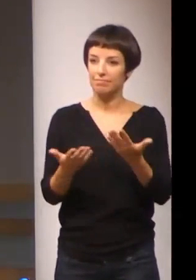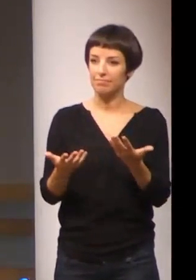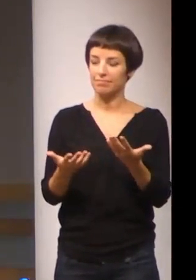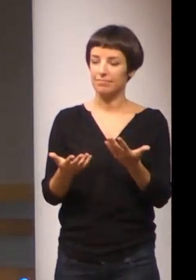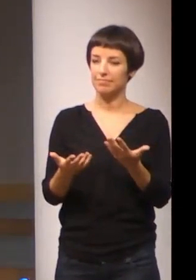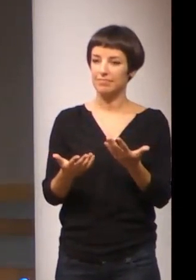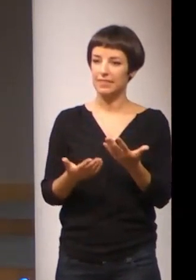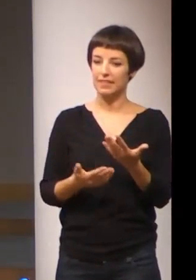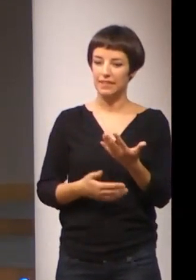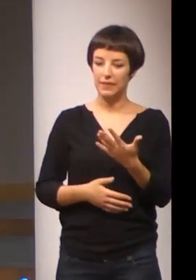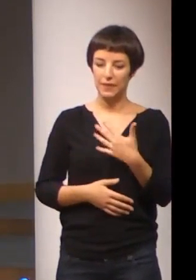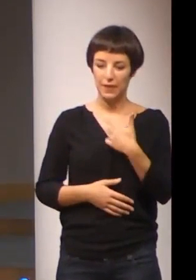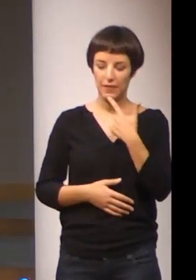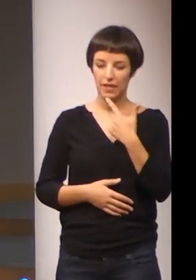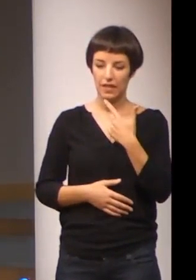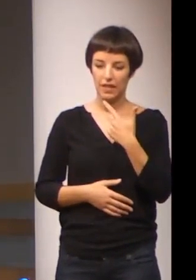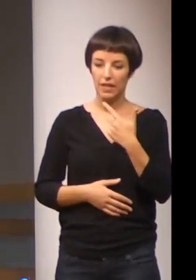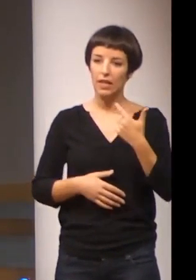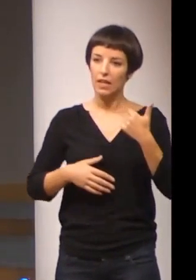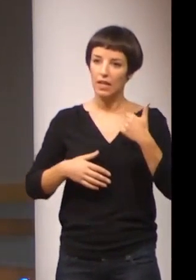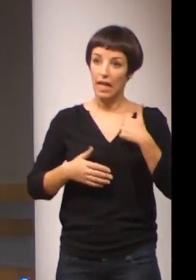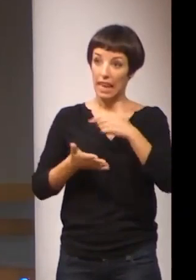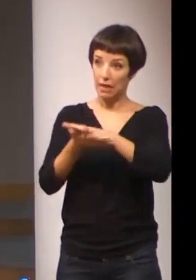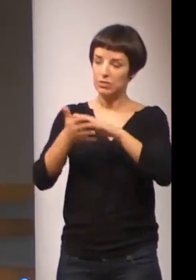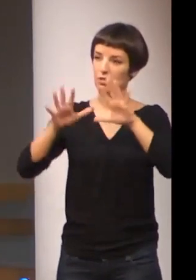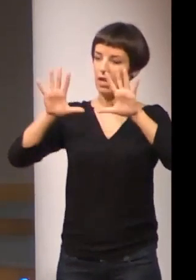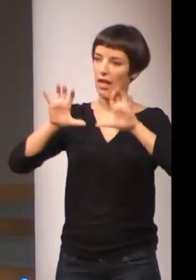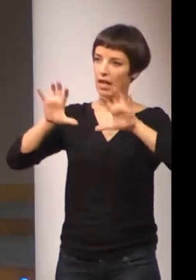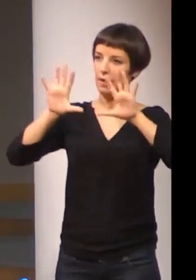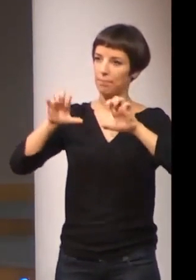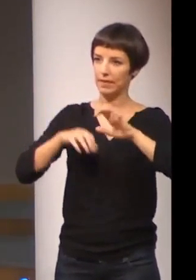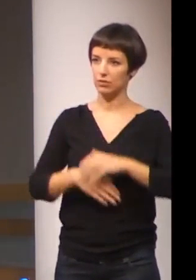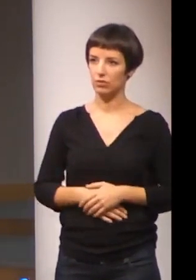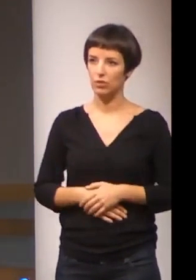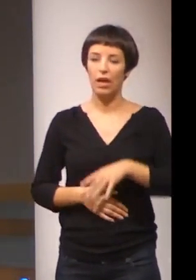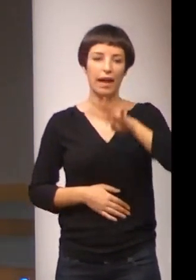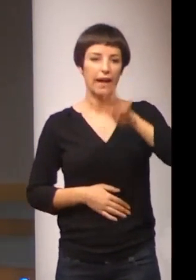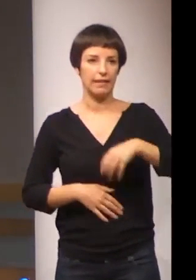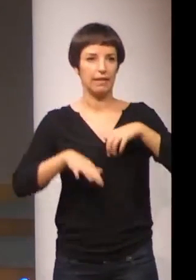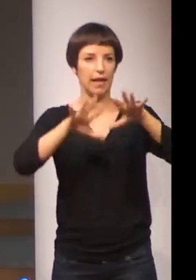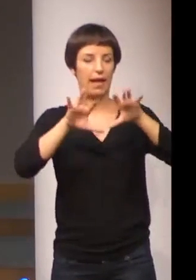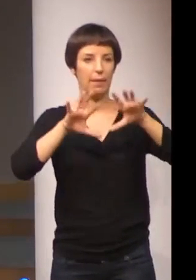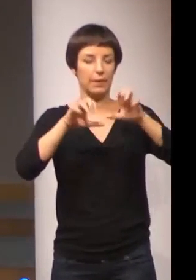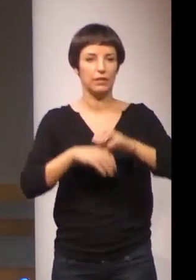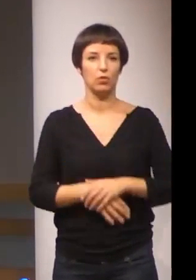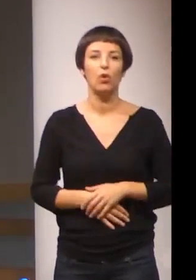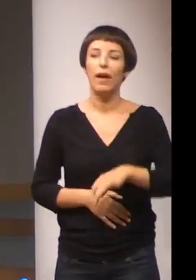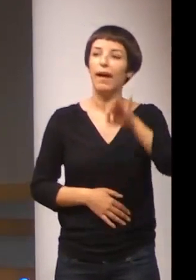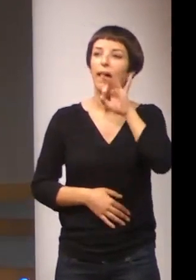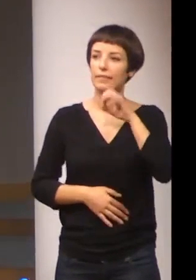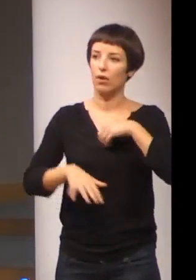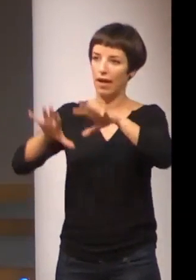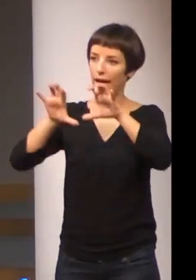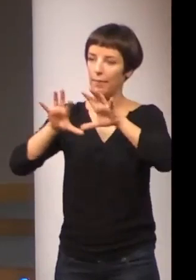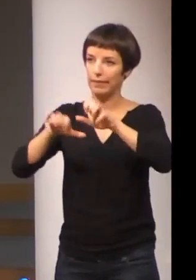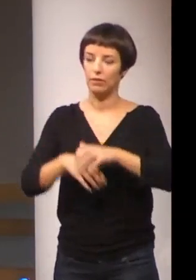no sea por un lado el aprendizaje de la lengua de signos, o el aprendizaje del catalán, o el aprendizaje del gallego, o el aprendizaje